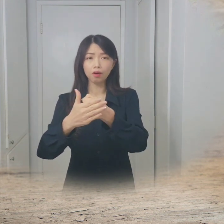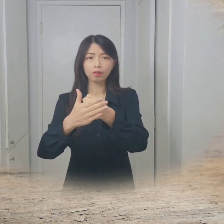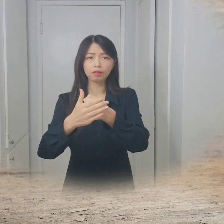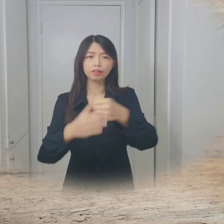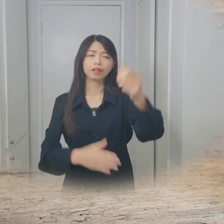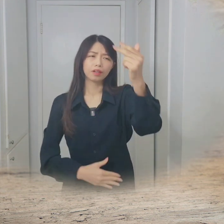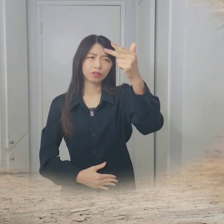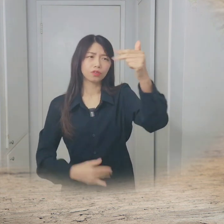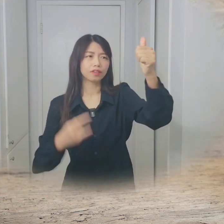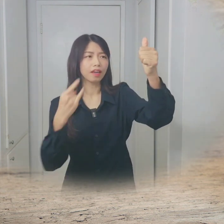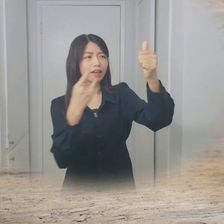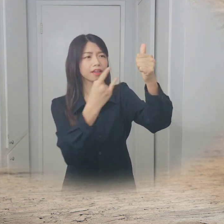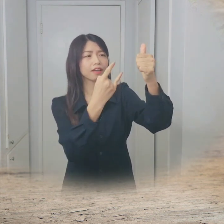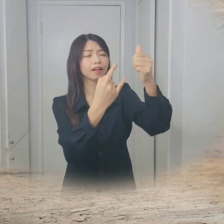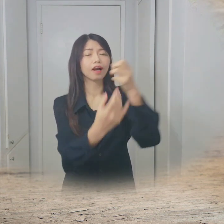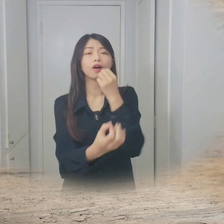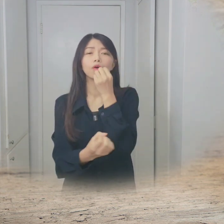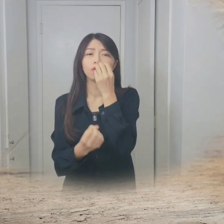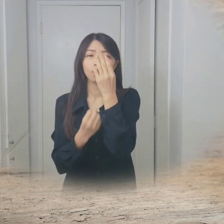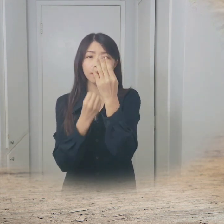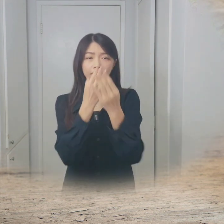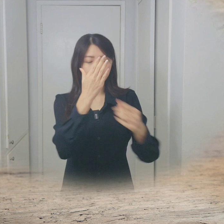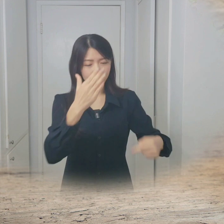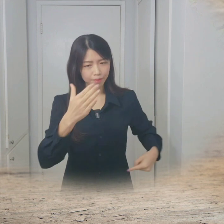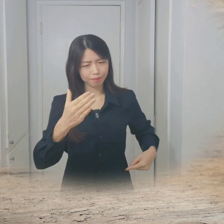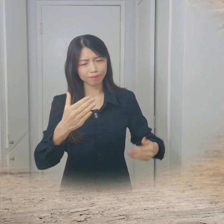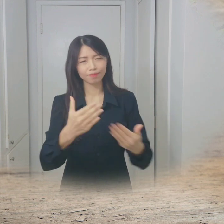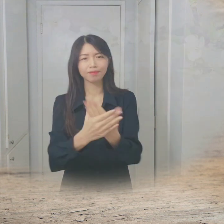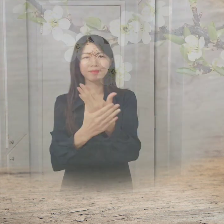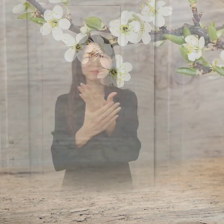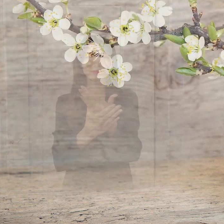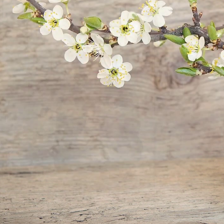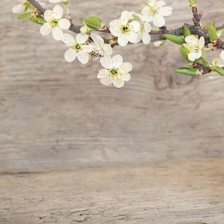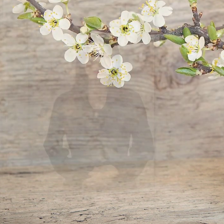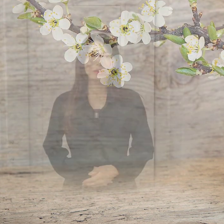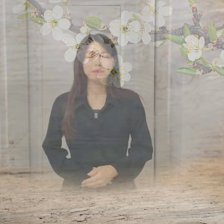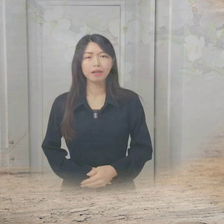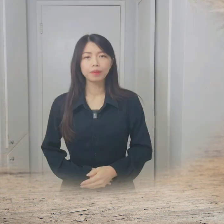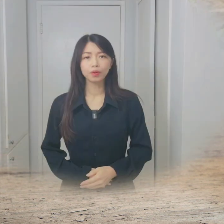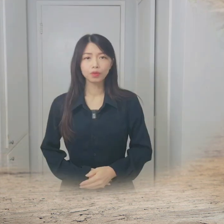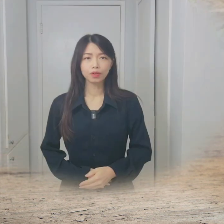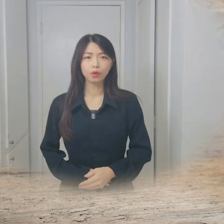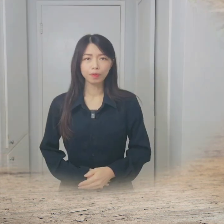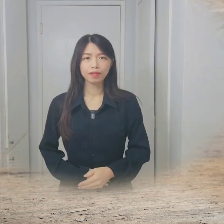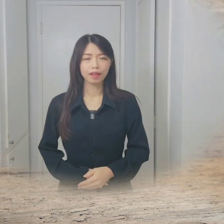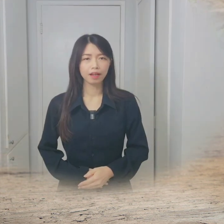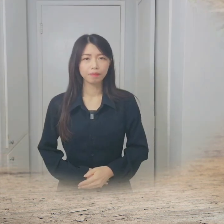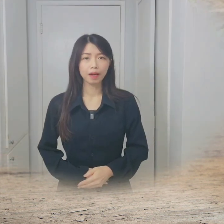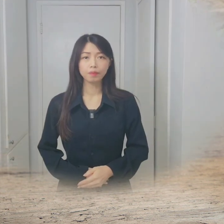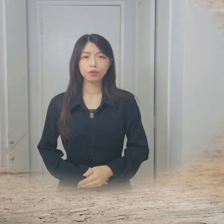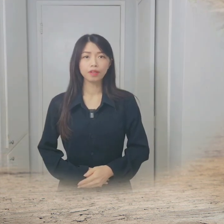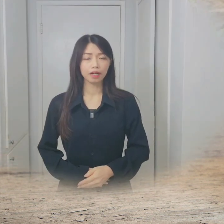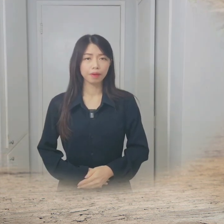용기내어 죽게 회개하네 마음으로 줄을 높이는